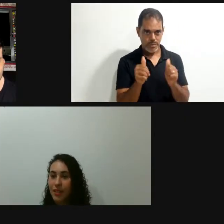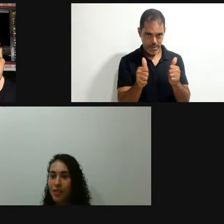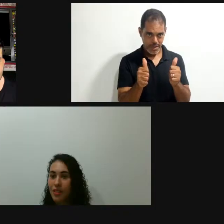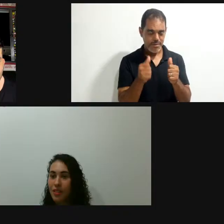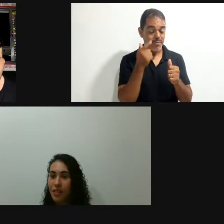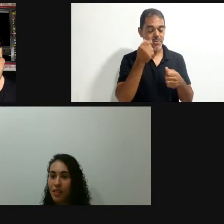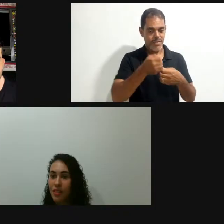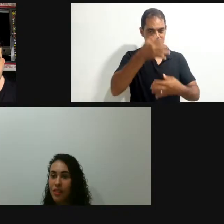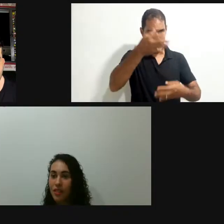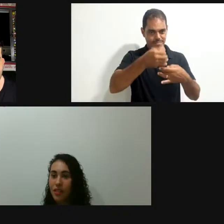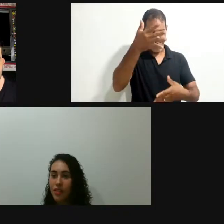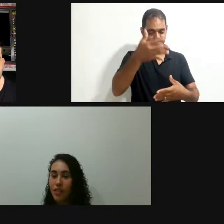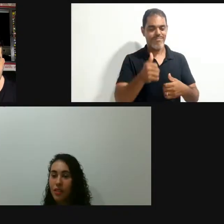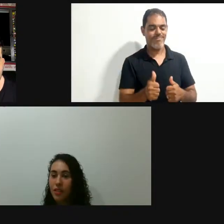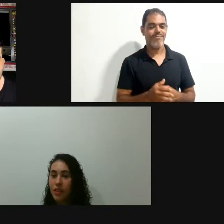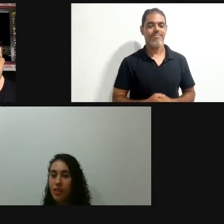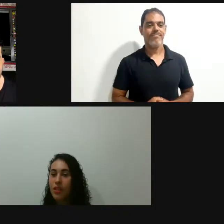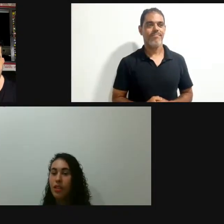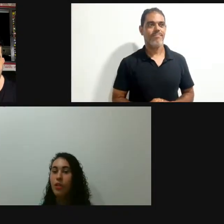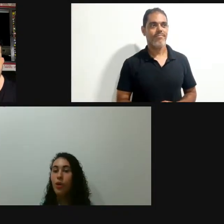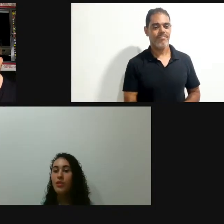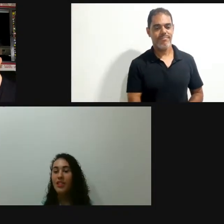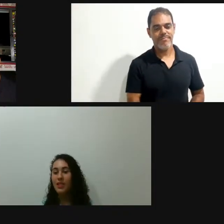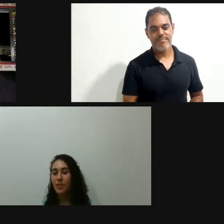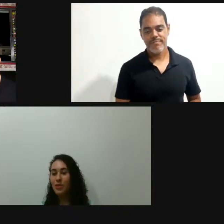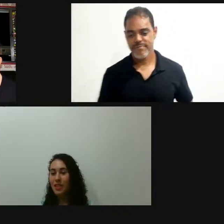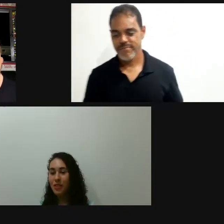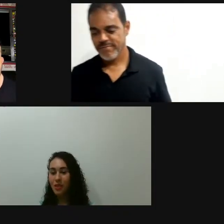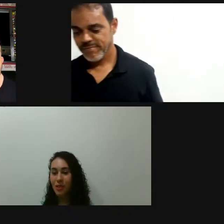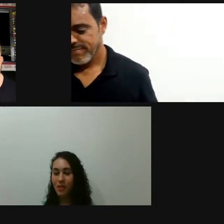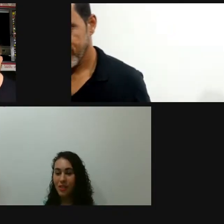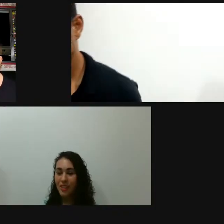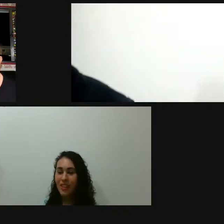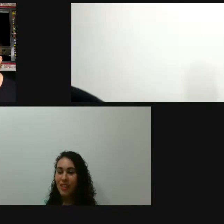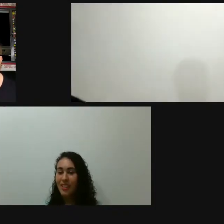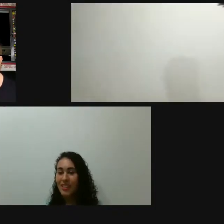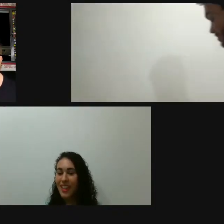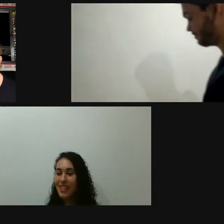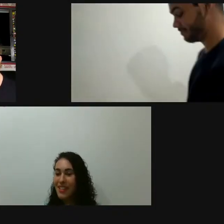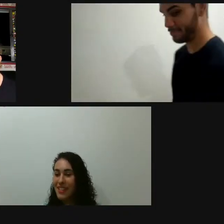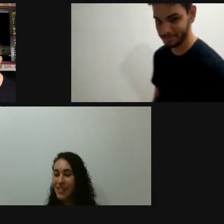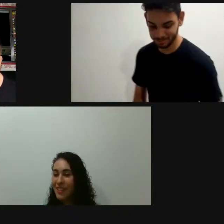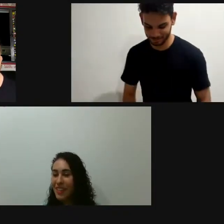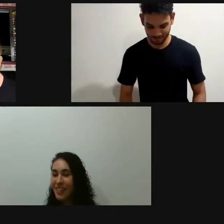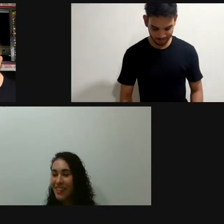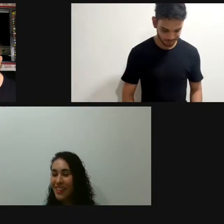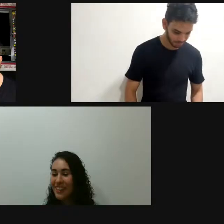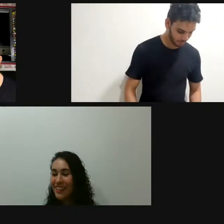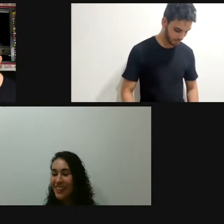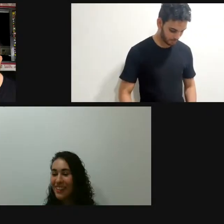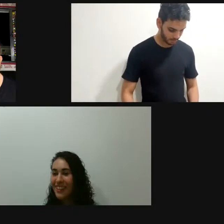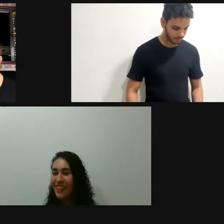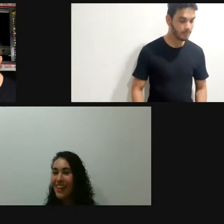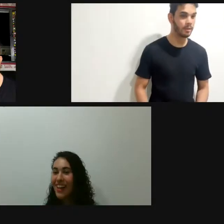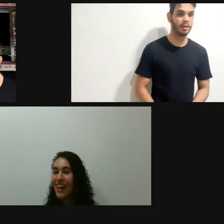certo. Você consegue ver aí? Consigo, tudo certinho.